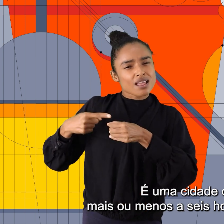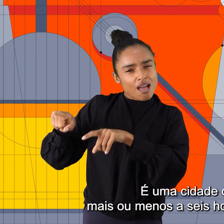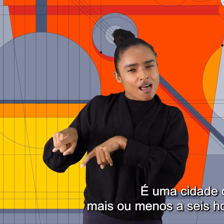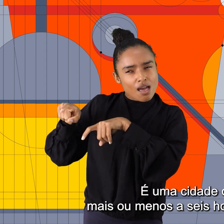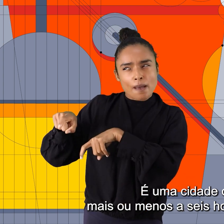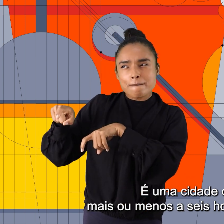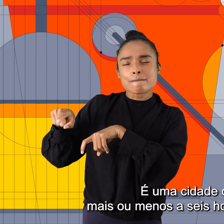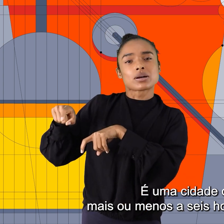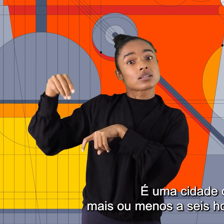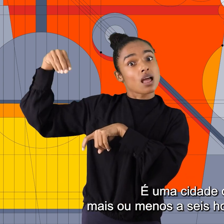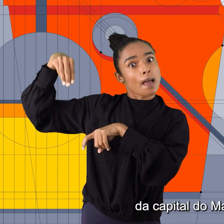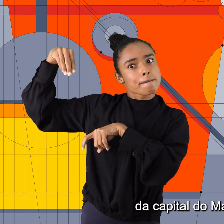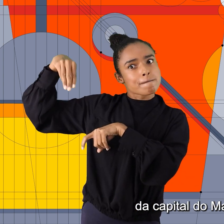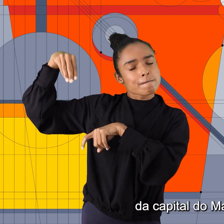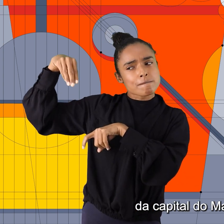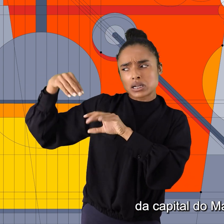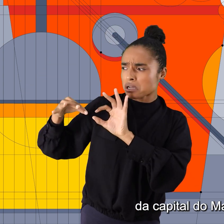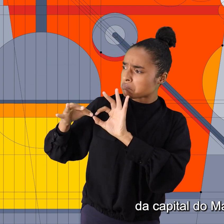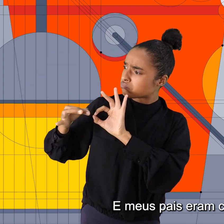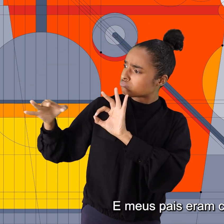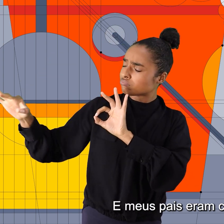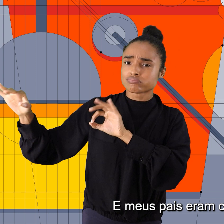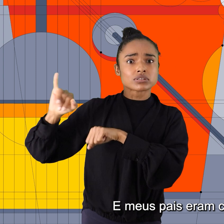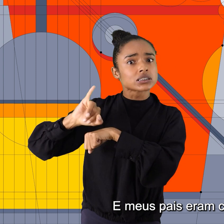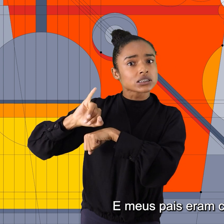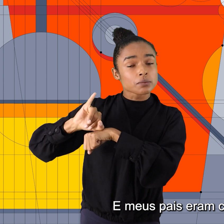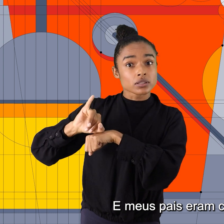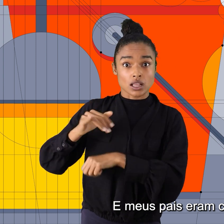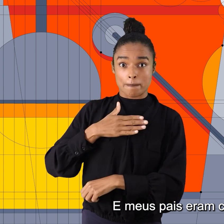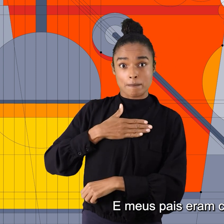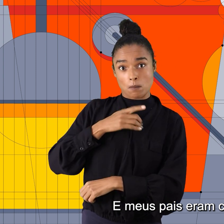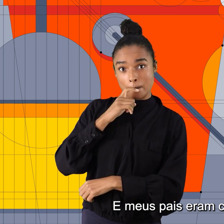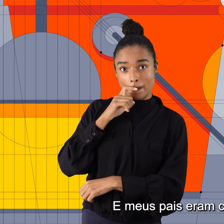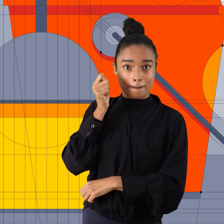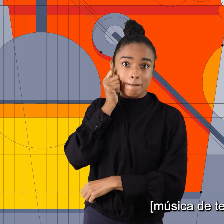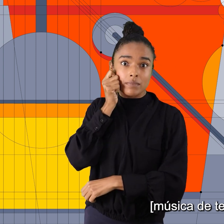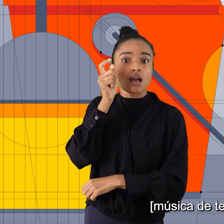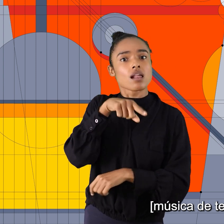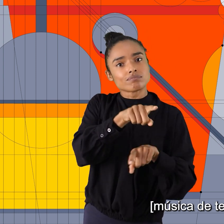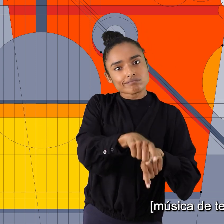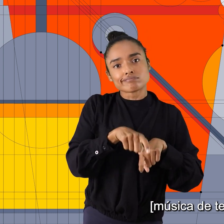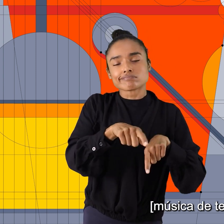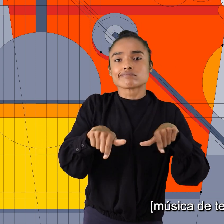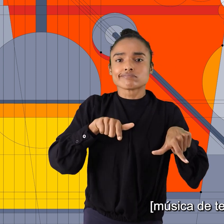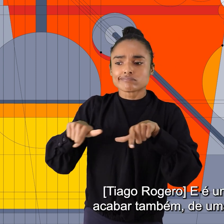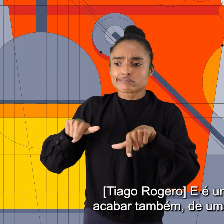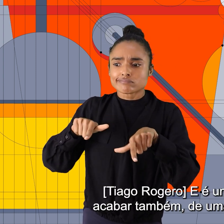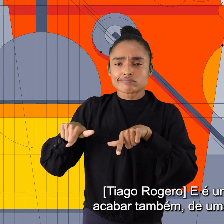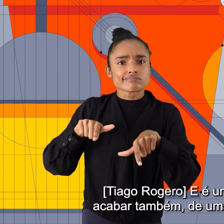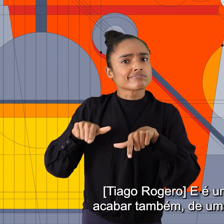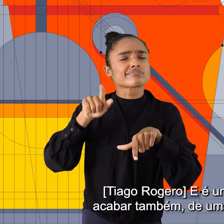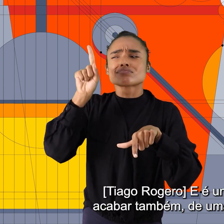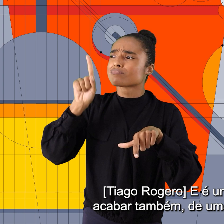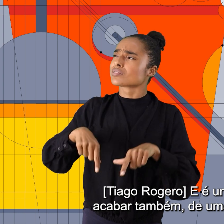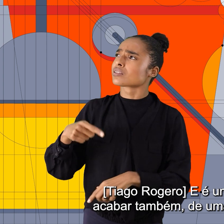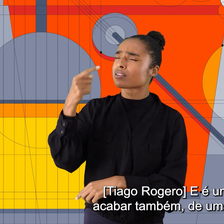ou menos a 6 horas de São Luís, da capital do Maranhão. E meus pais eram camponeses. E é uma